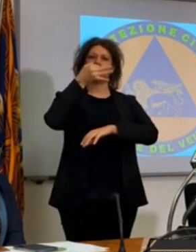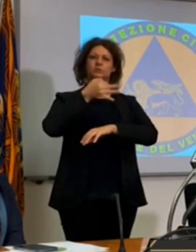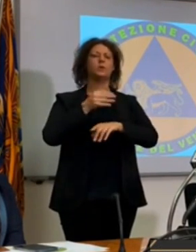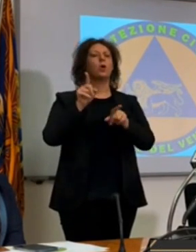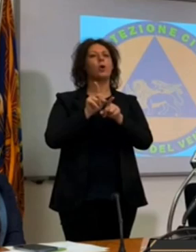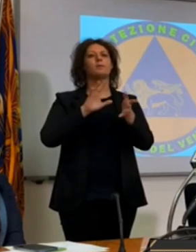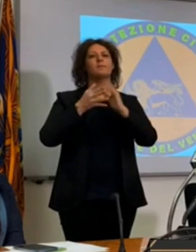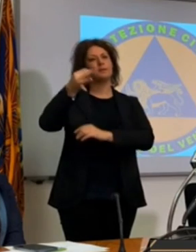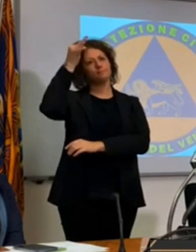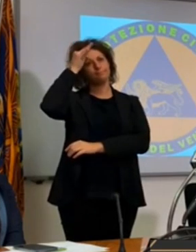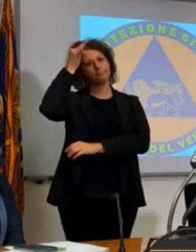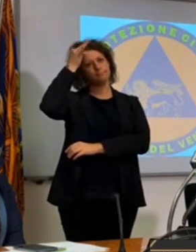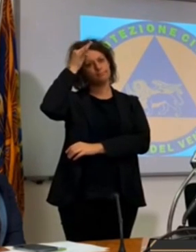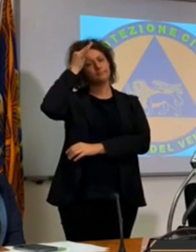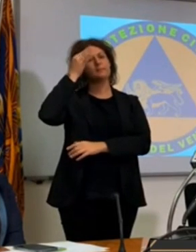ossessiva, evitando al massimo